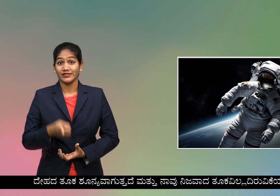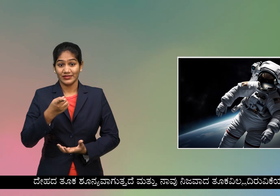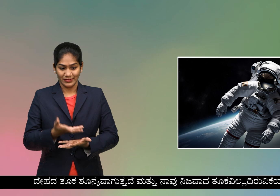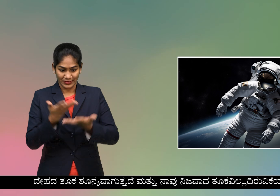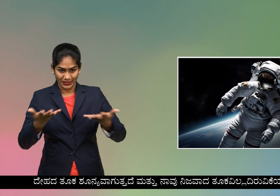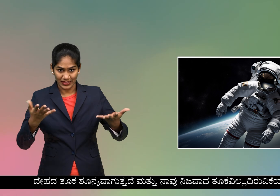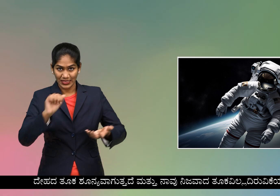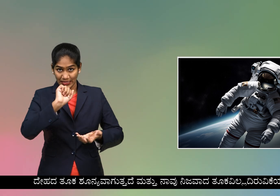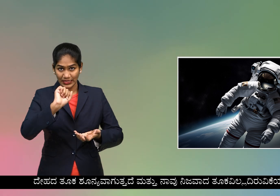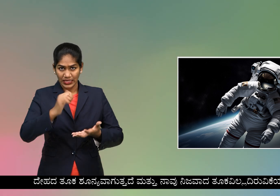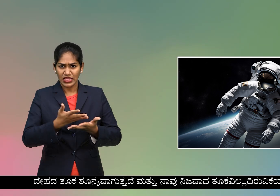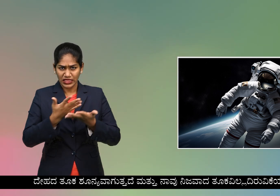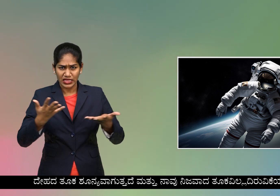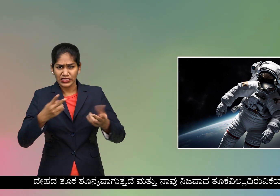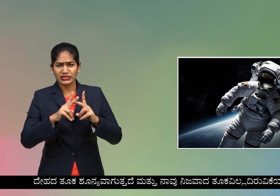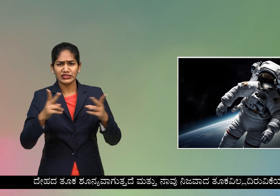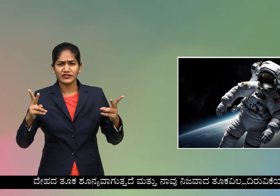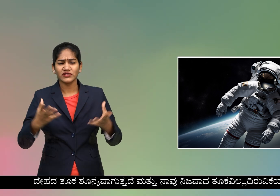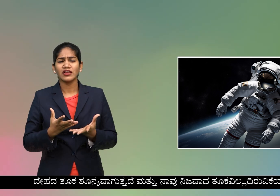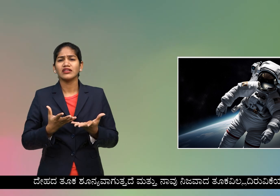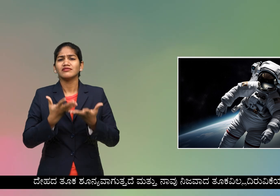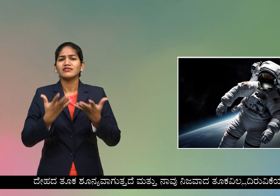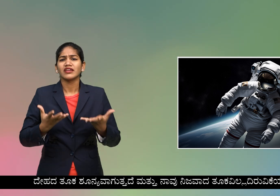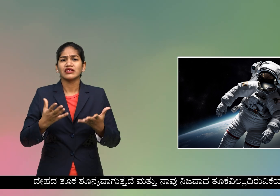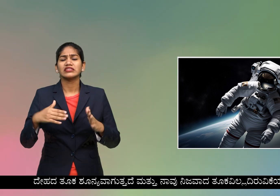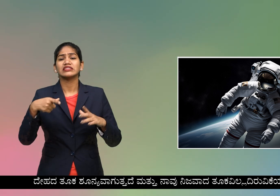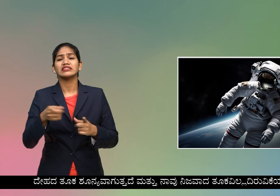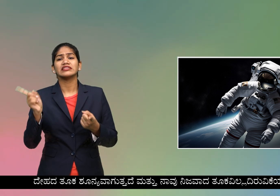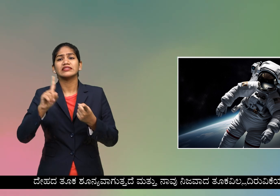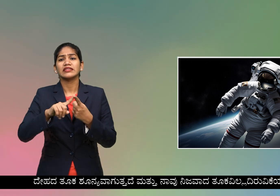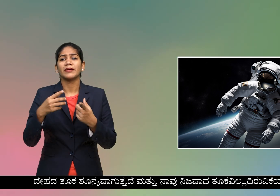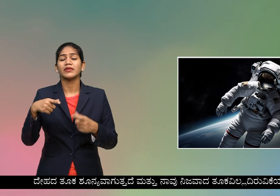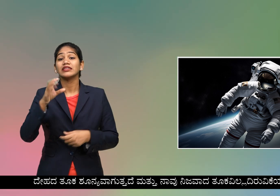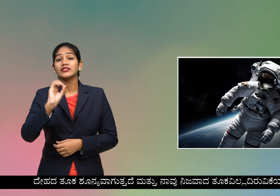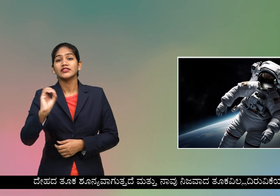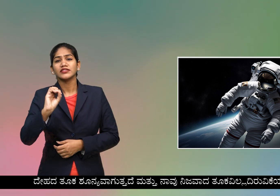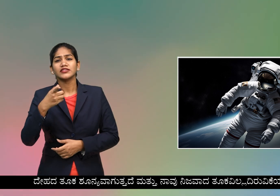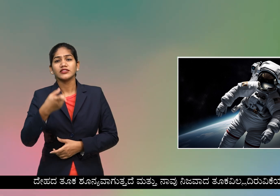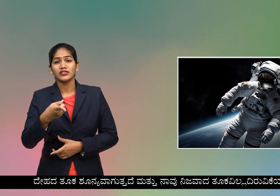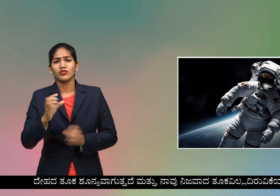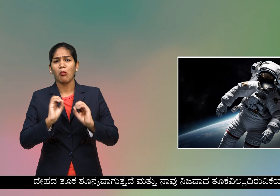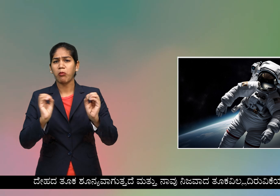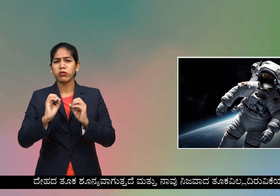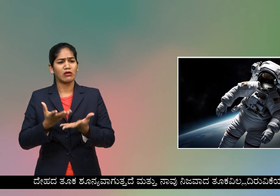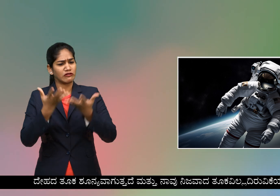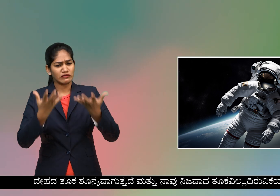ದೇಹದ ತೂಕ ಶೂನ್ಯವಾಗುತ್ತದೆ ಮತ್ತು ನಾವು ನಿಜವಾದ ತೂಕವಿಲ್ಲದಿರುವಿಕೆಯನ್ನು